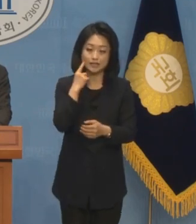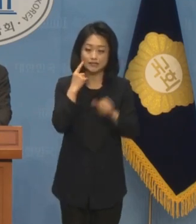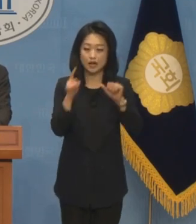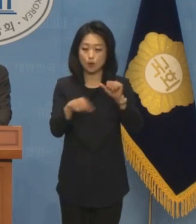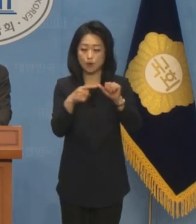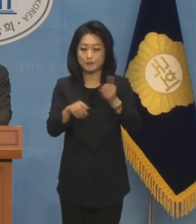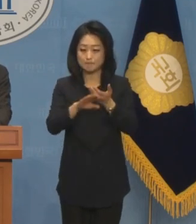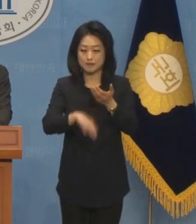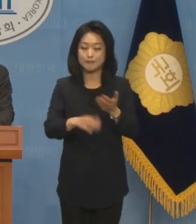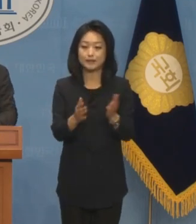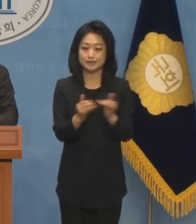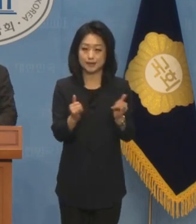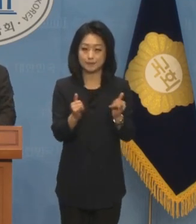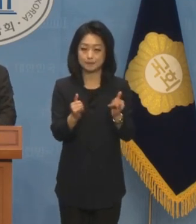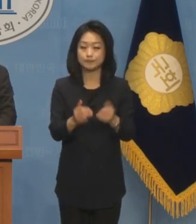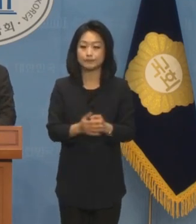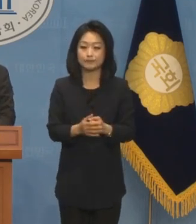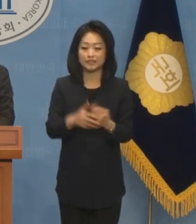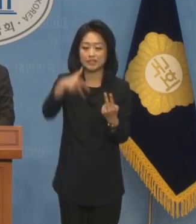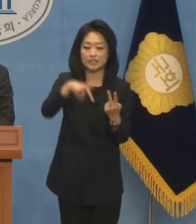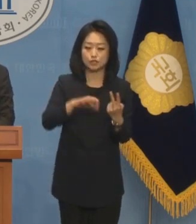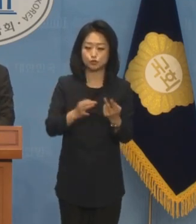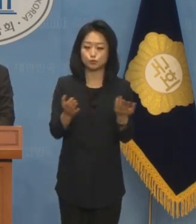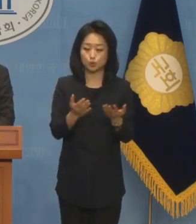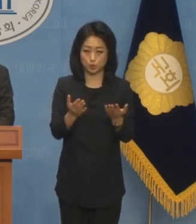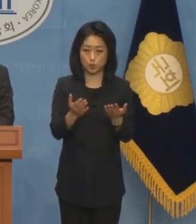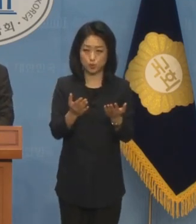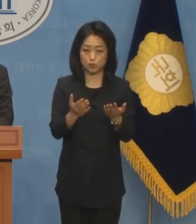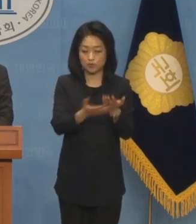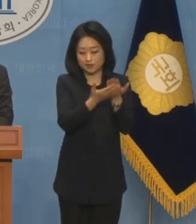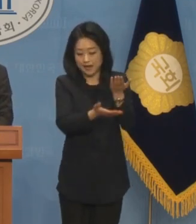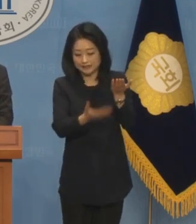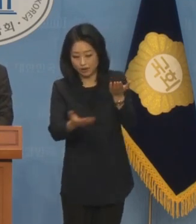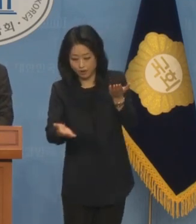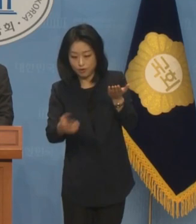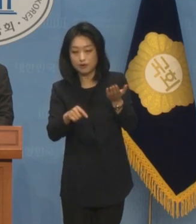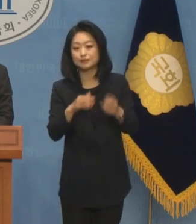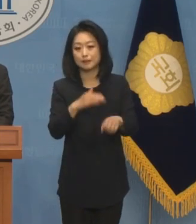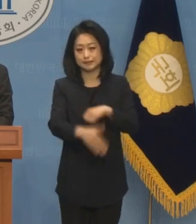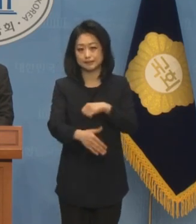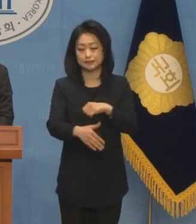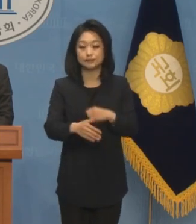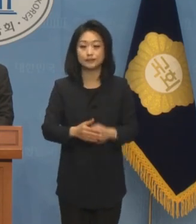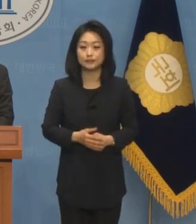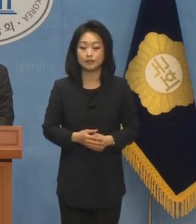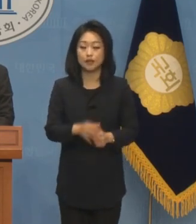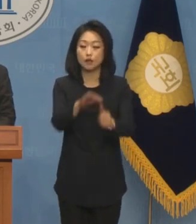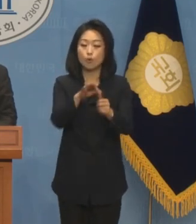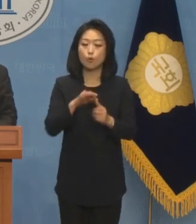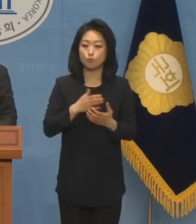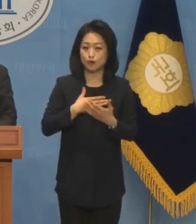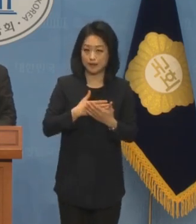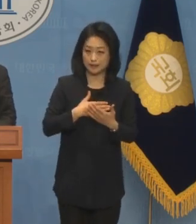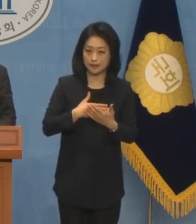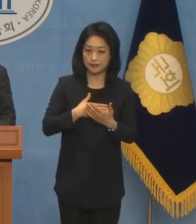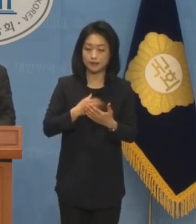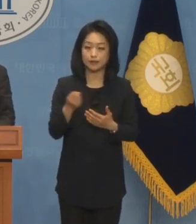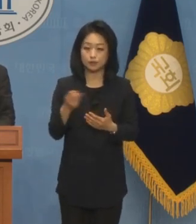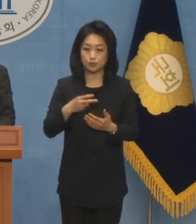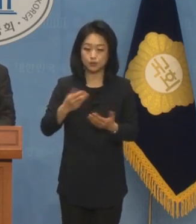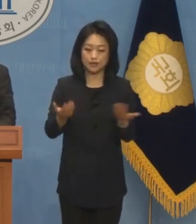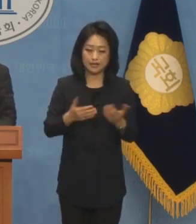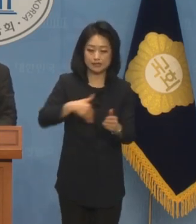사업장 이중 노동 시장과 원하청 구조에 이르기까지 고용불안과 열악한